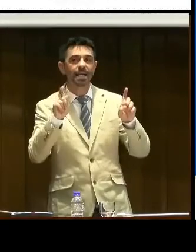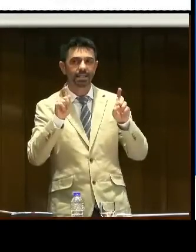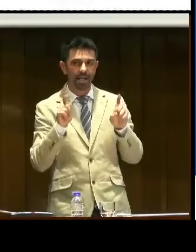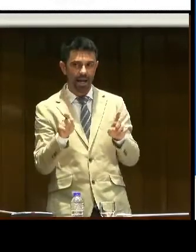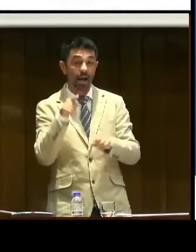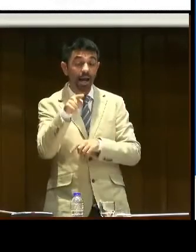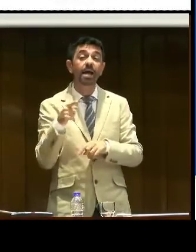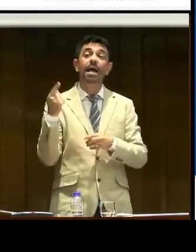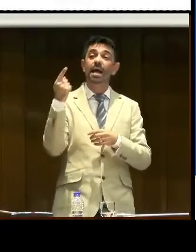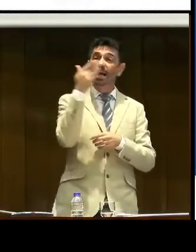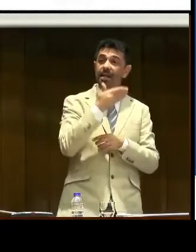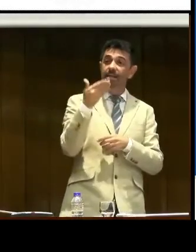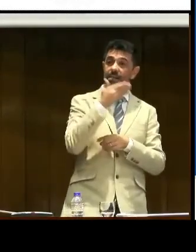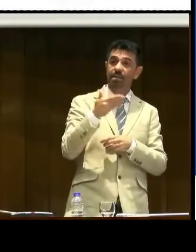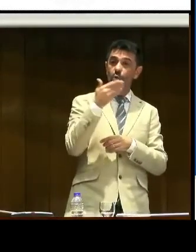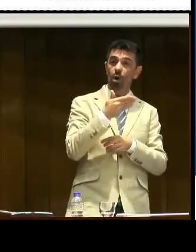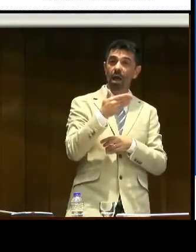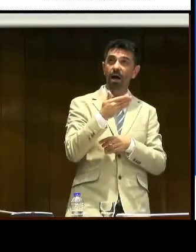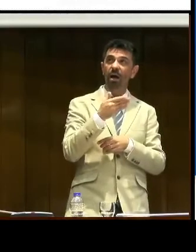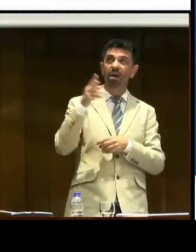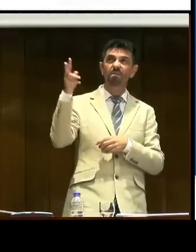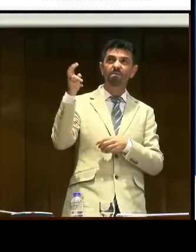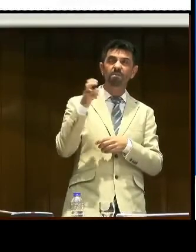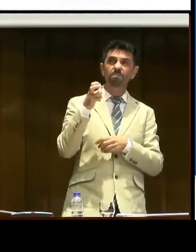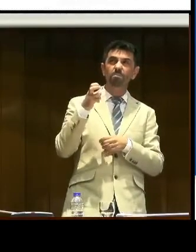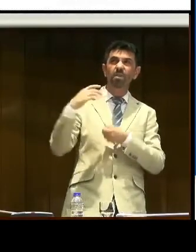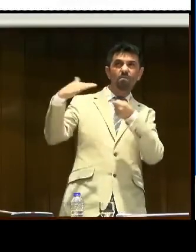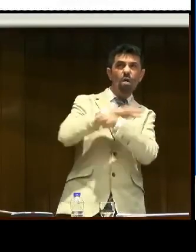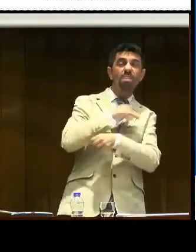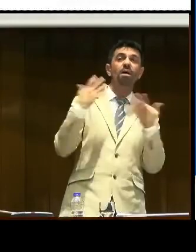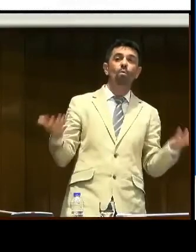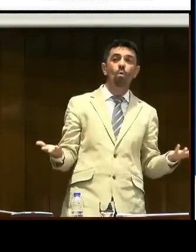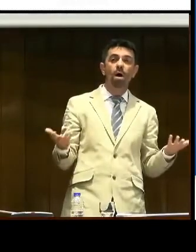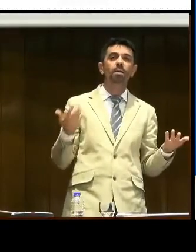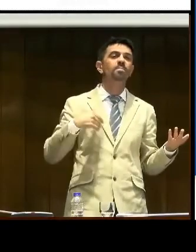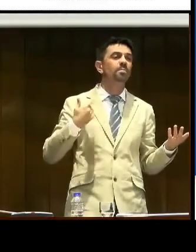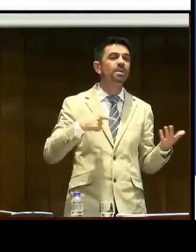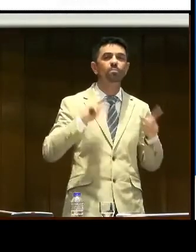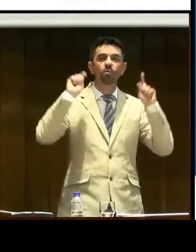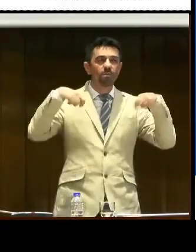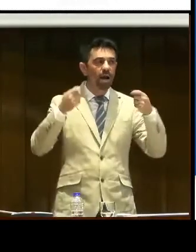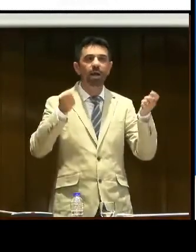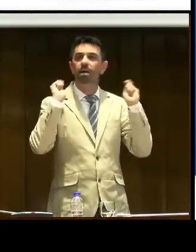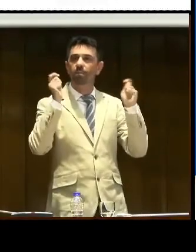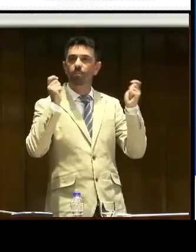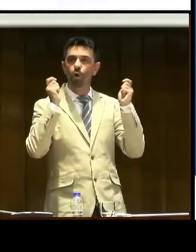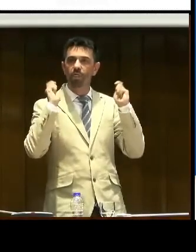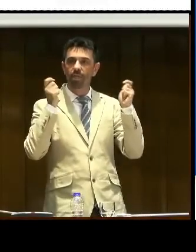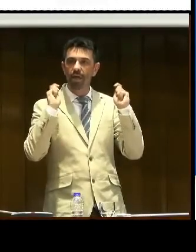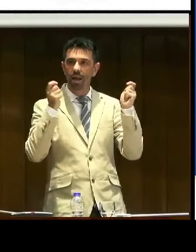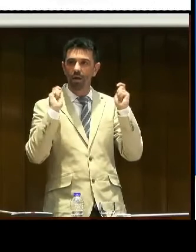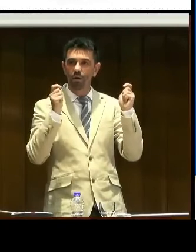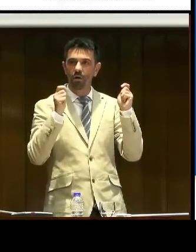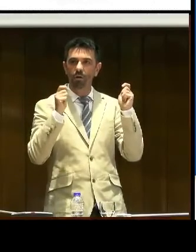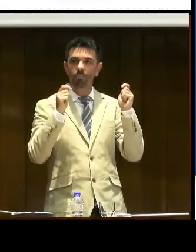Escuela que tenía como referencias al fraile Pedro Ponce de León, pero que alcanzó su